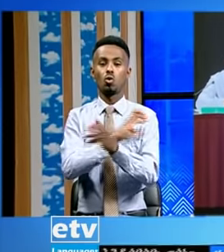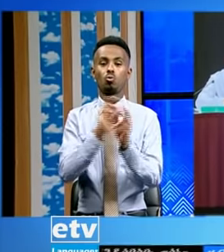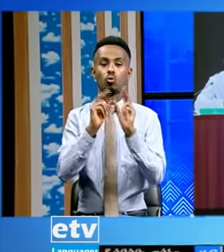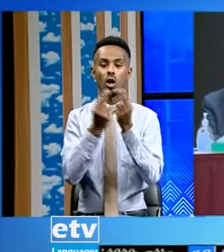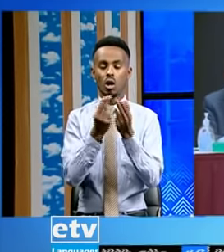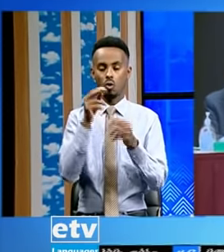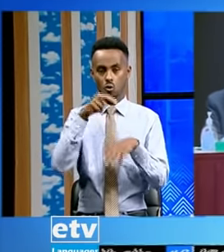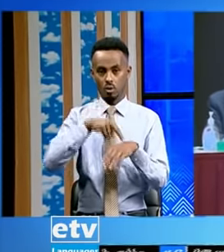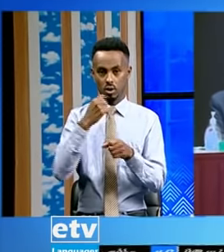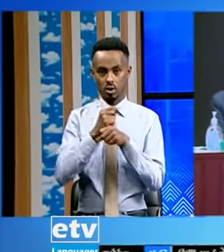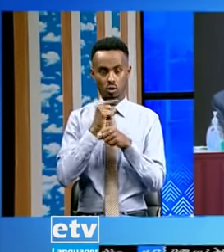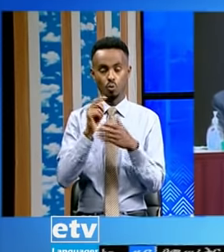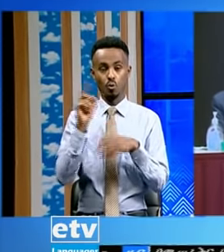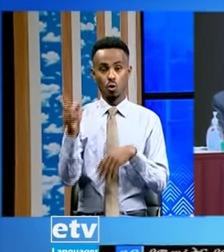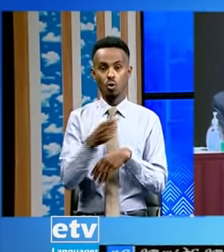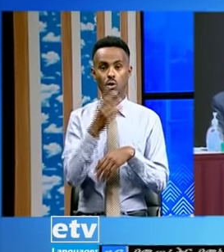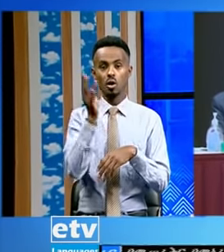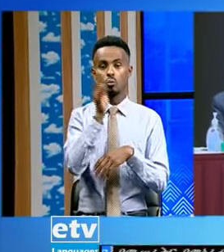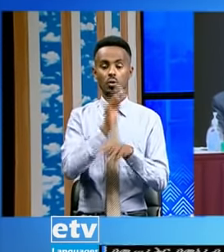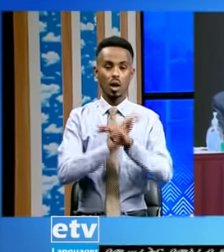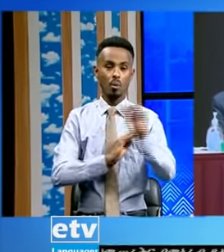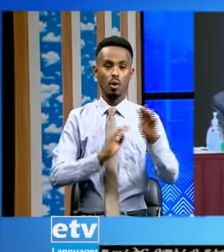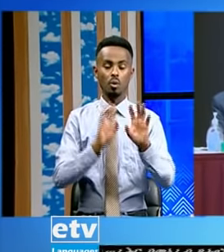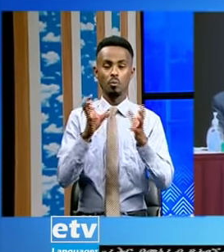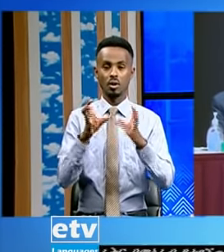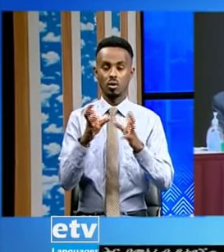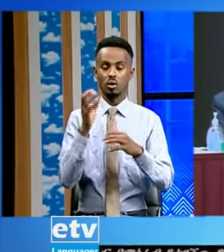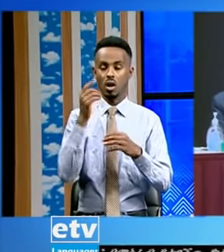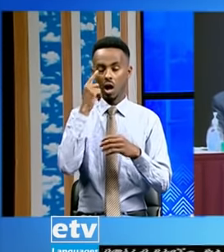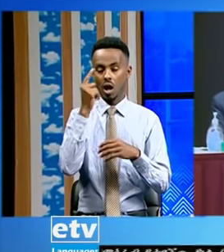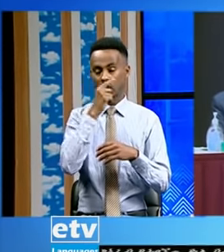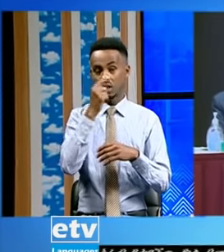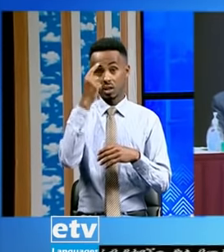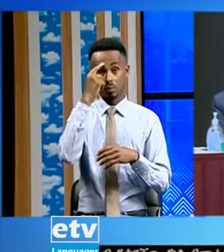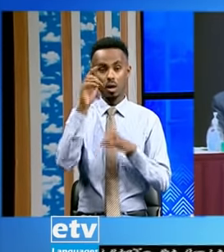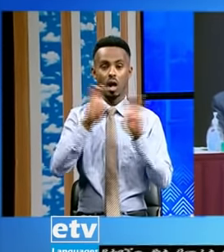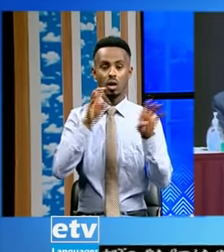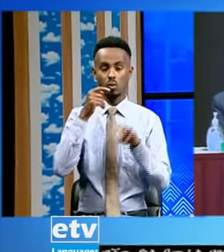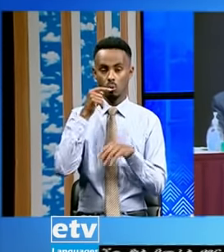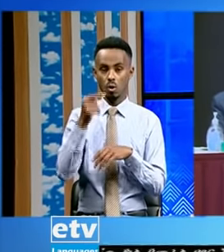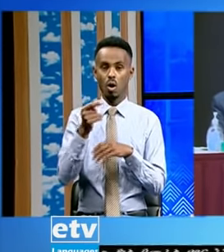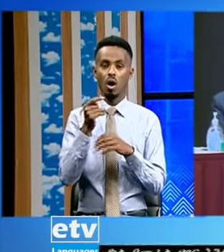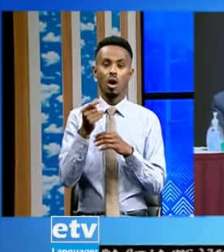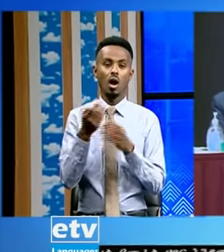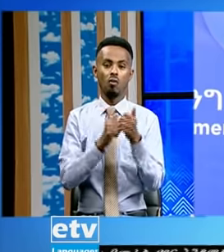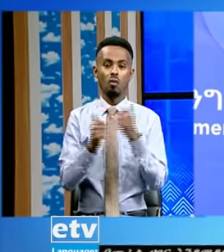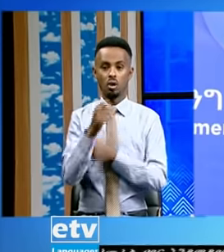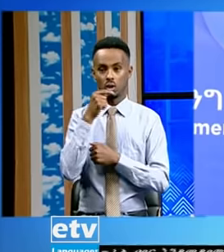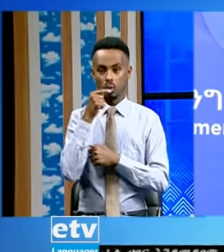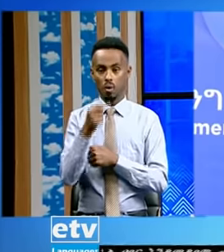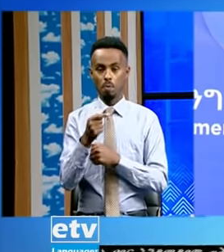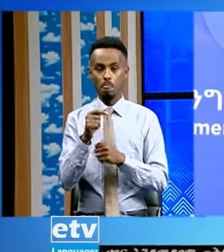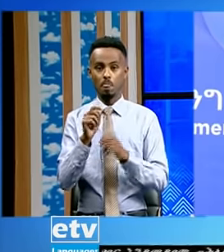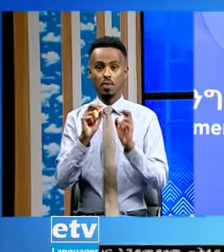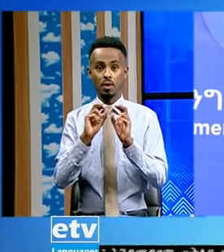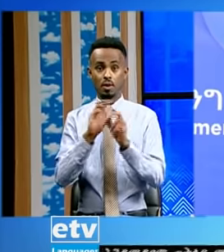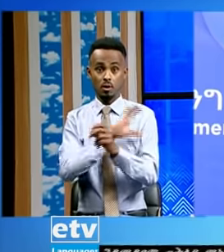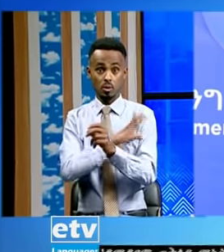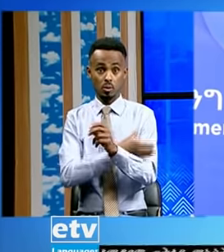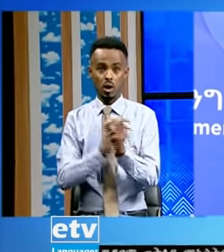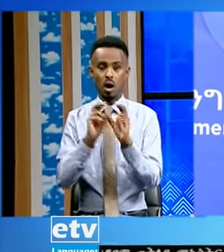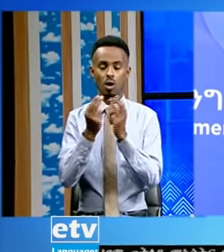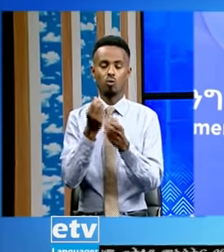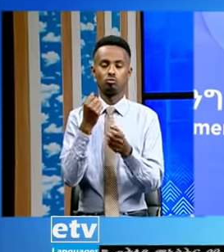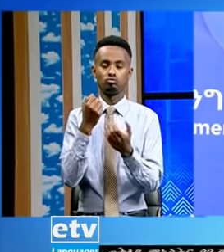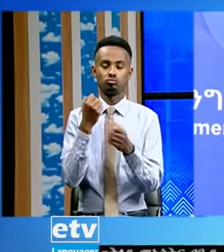አቋቁማ እየሰራች ነው። ቢሆንም የምዕራባውያን ሚዲያዎች አይኔን ግንባር ያርገው ብለው አልፈውቷል ተብሏል። ግብረ ኃይሉ ወደ ስራ